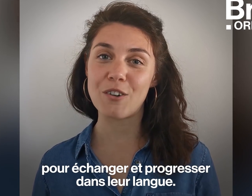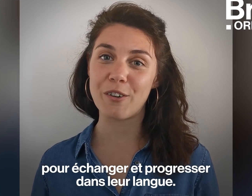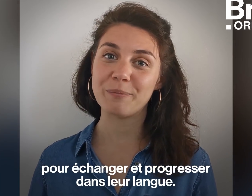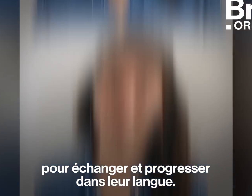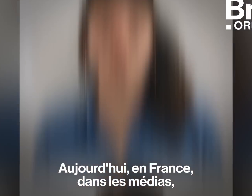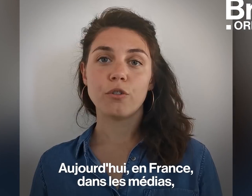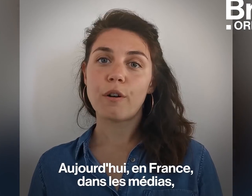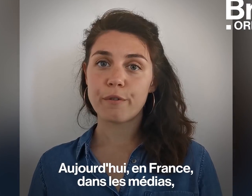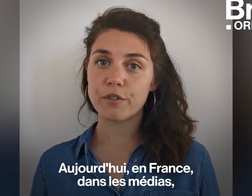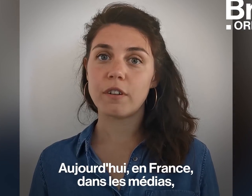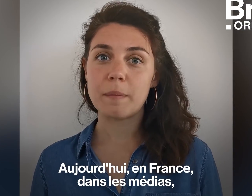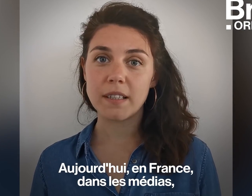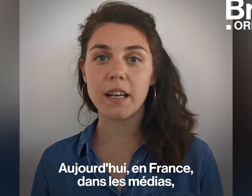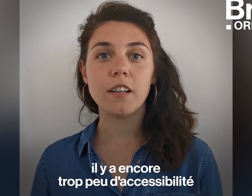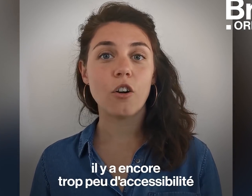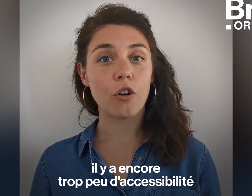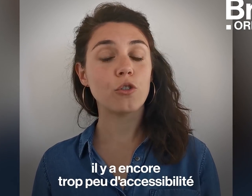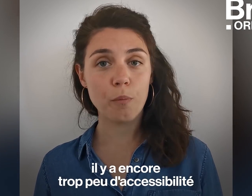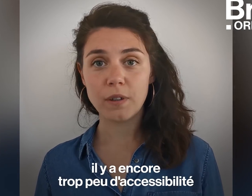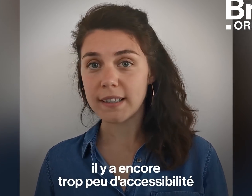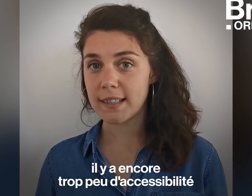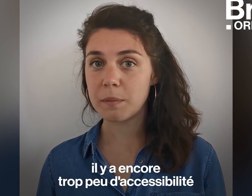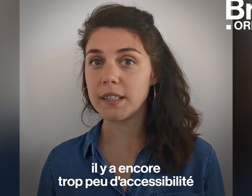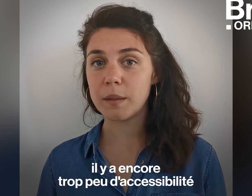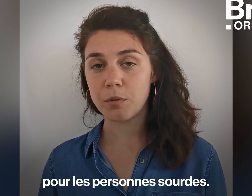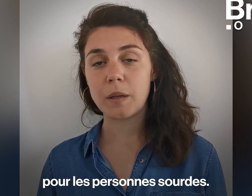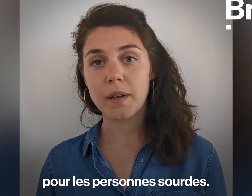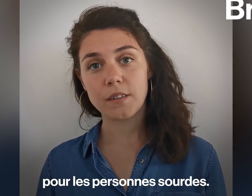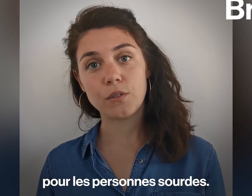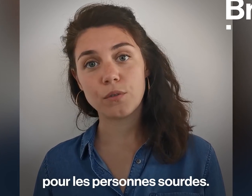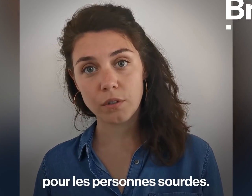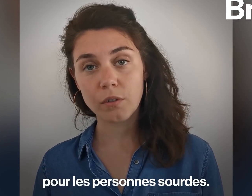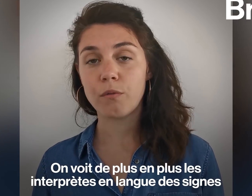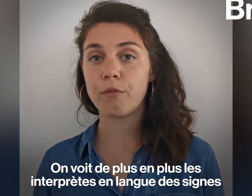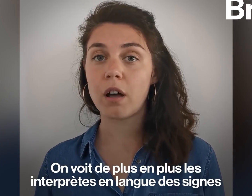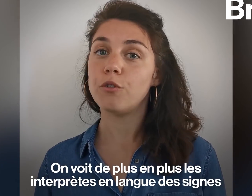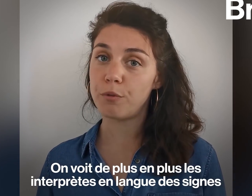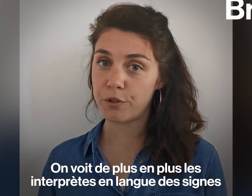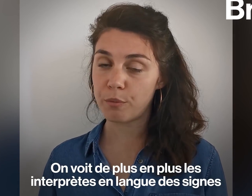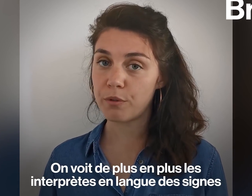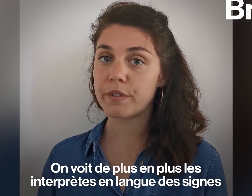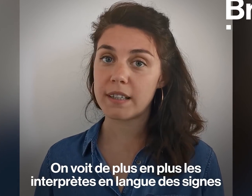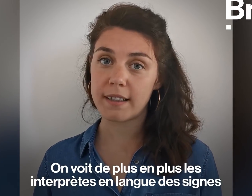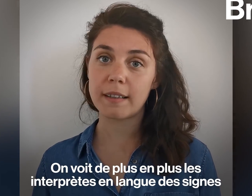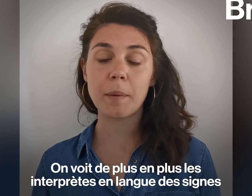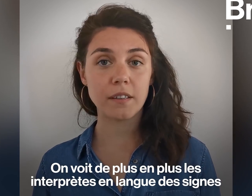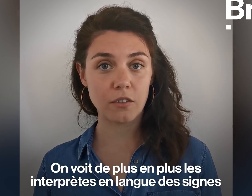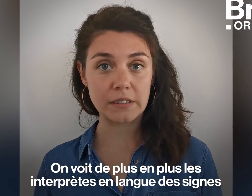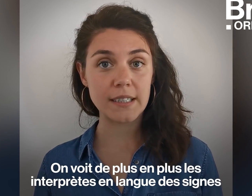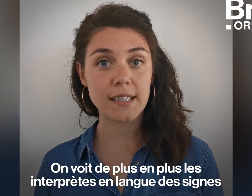langue. Aujourd'hui en France dans les médias il y a encore trop peu d'accessibilité pour les personnes sourdes, on voit de plus en plus les interprètes en langue des